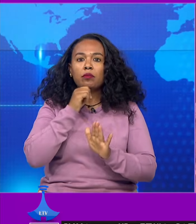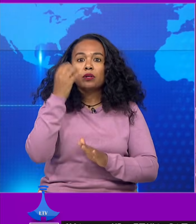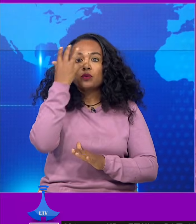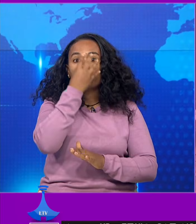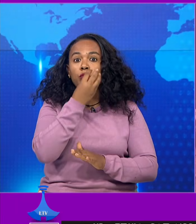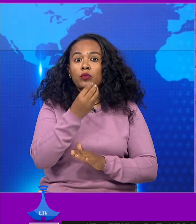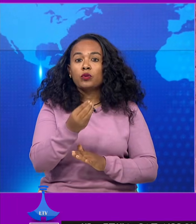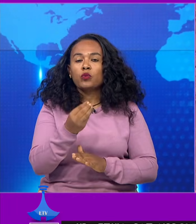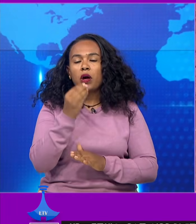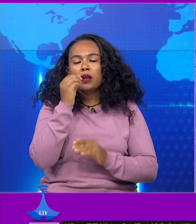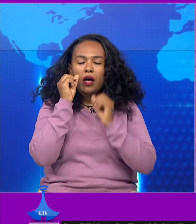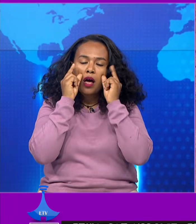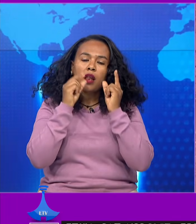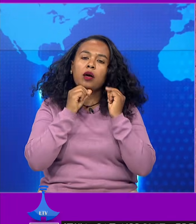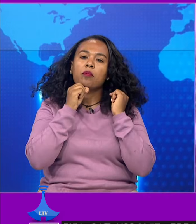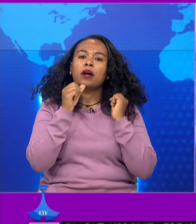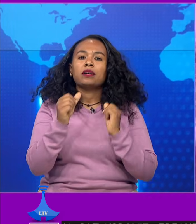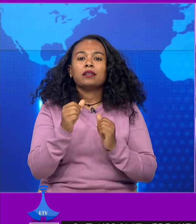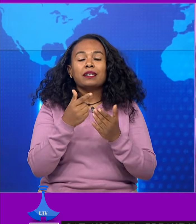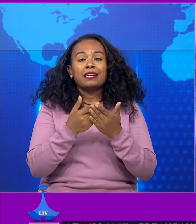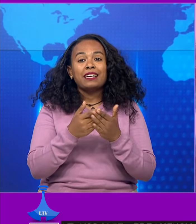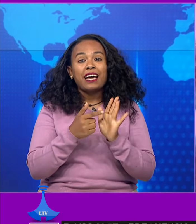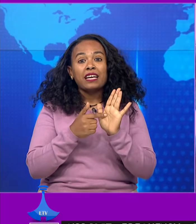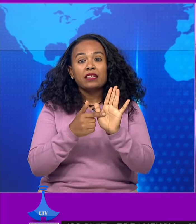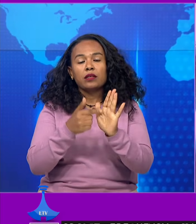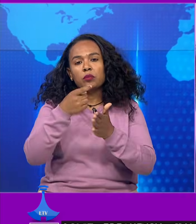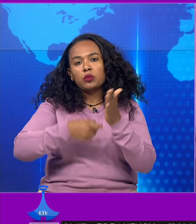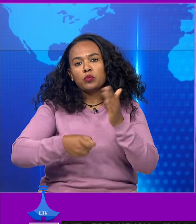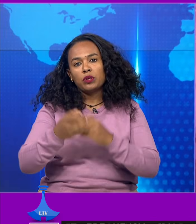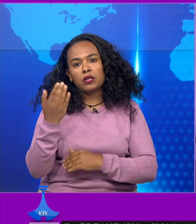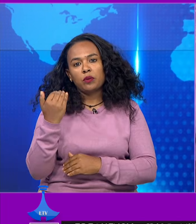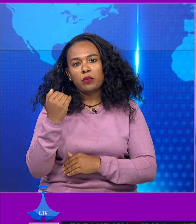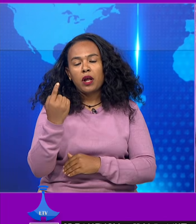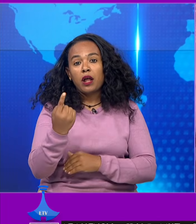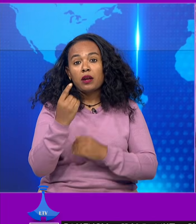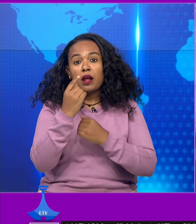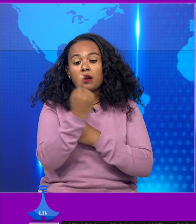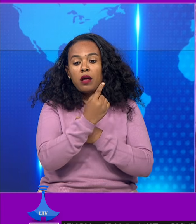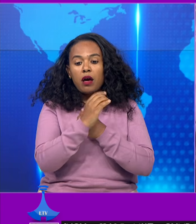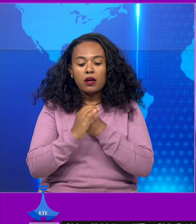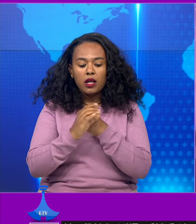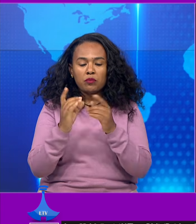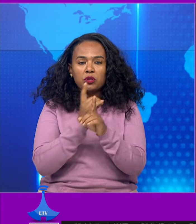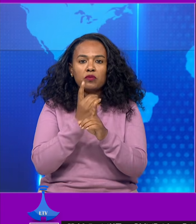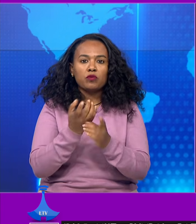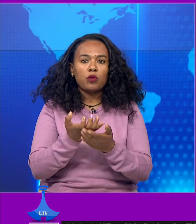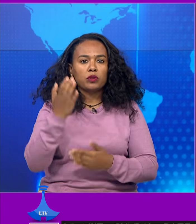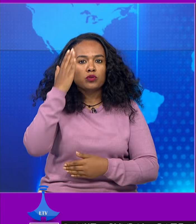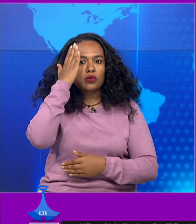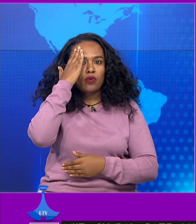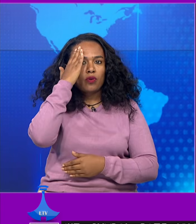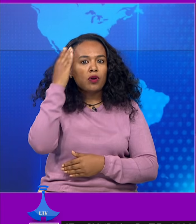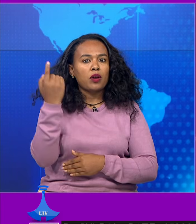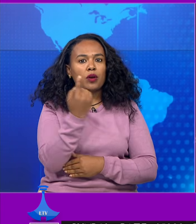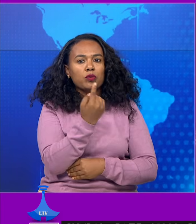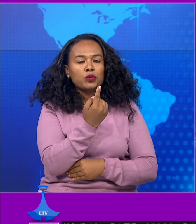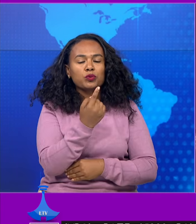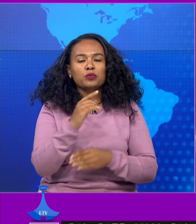ውበቷንም ያለማድመቅ ጠባሳው ያገጠጠበት ውጤት ነበር። አንዳንድ ሀገራት በተፈጥሮ ሀብታቸው ይታወቃሉ፣